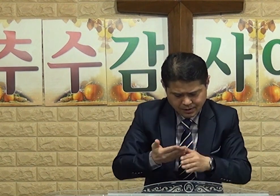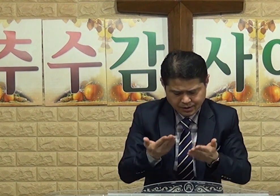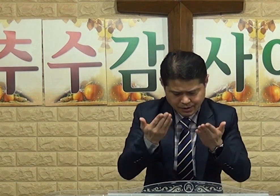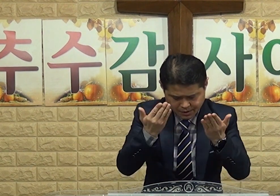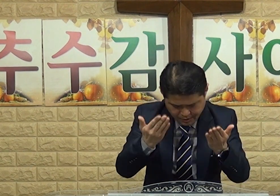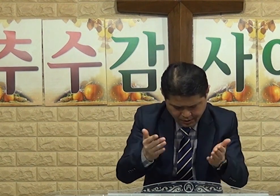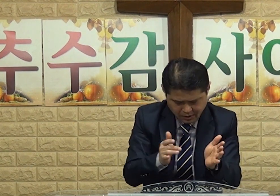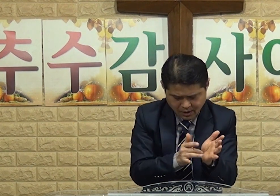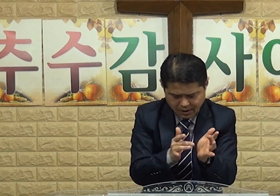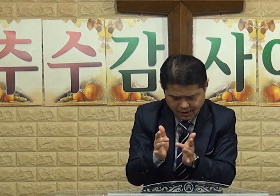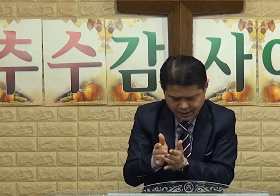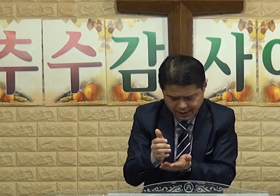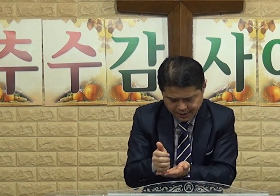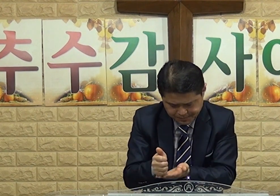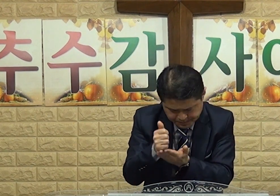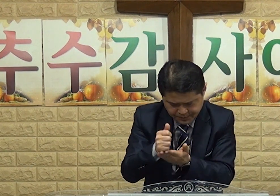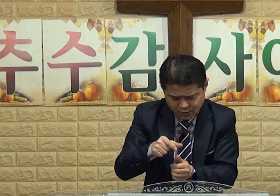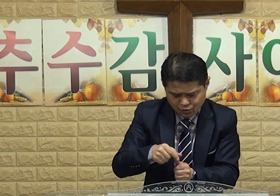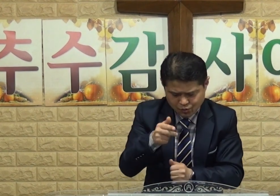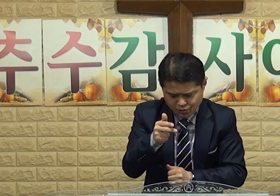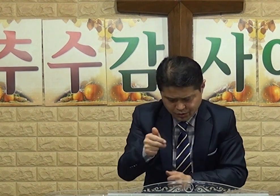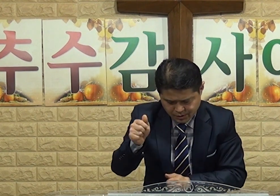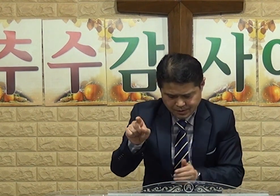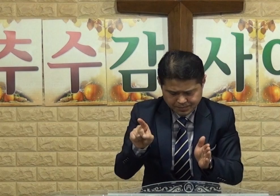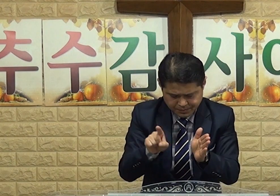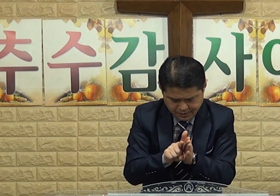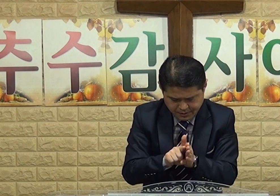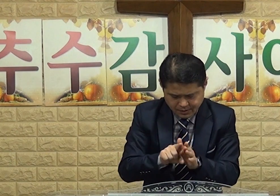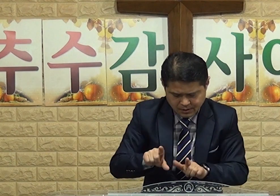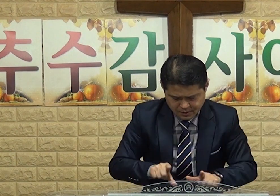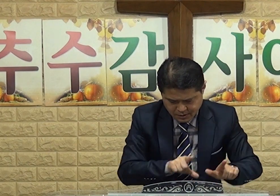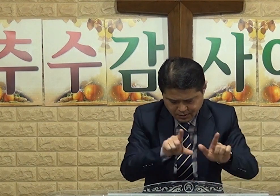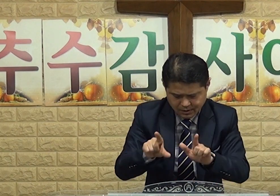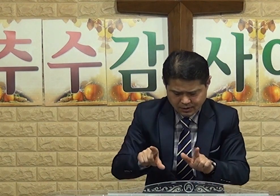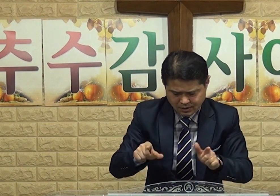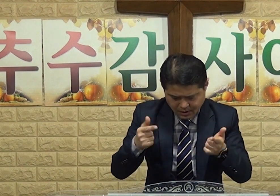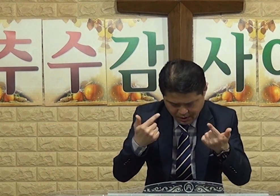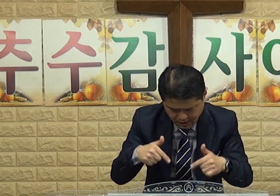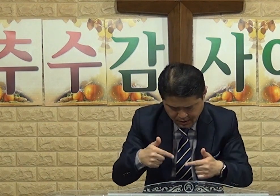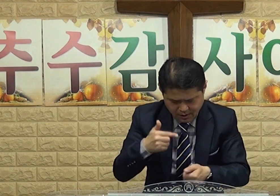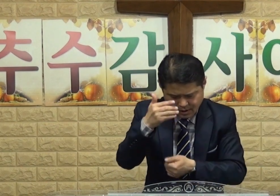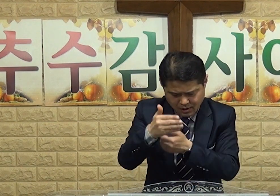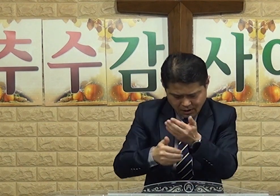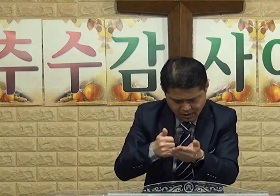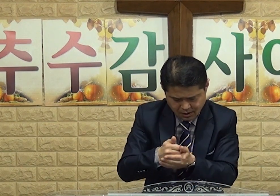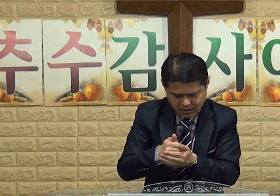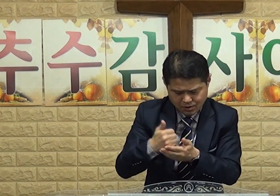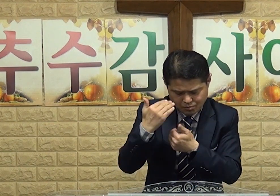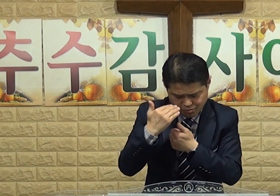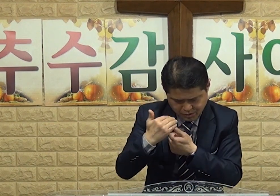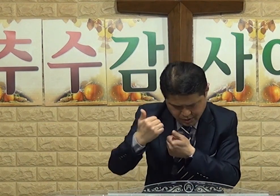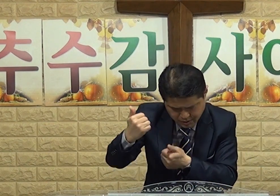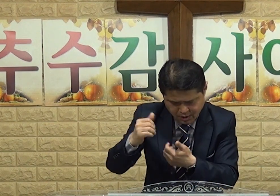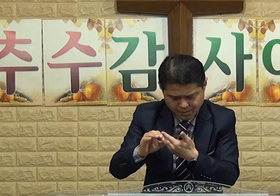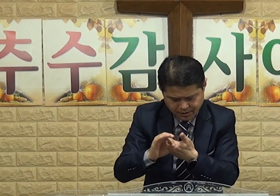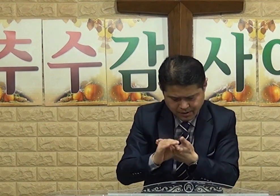아버지의 재림의 때를 준비할 수 있게 하여 주옵소서. 예수님, 정말 구주의 예수로서